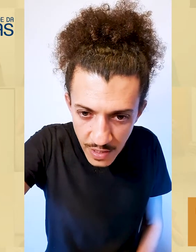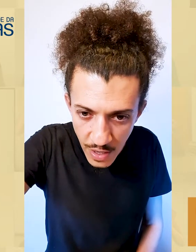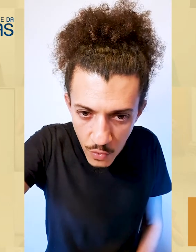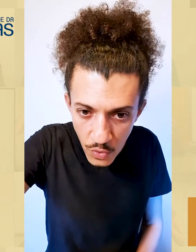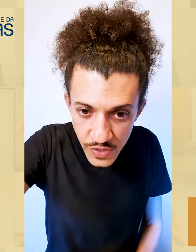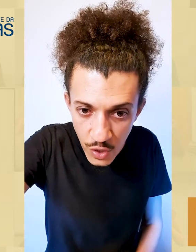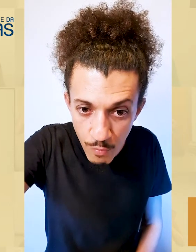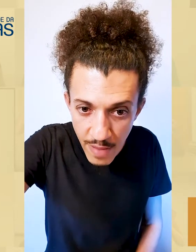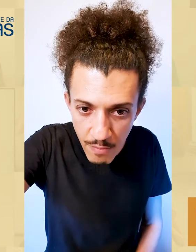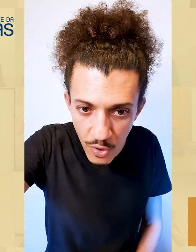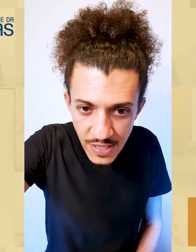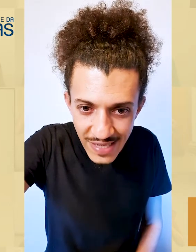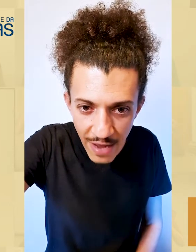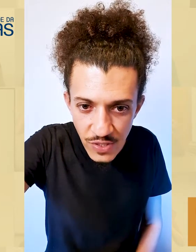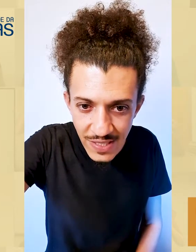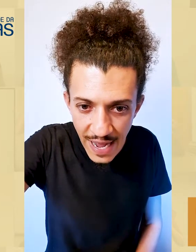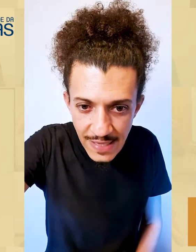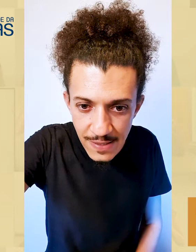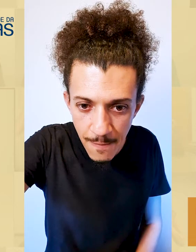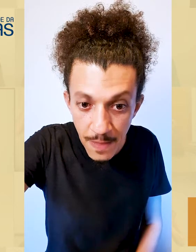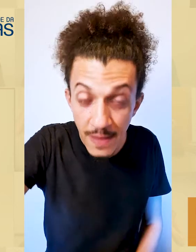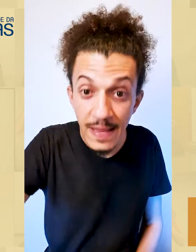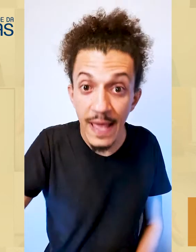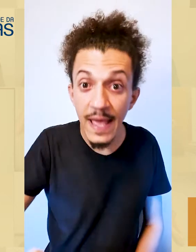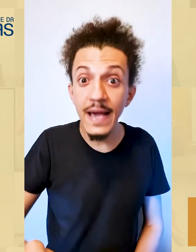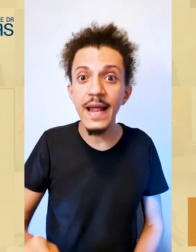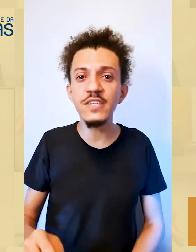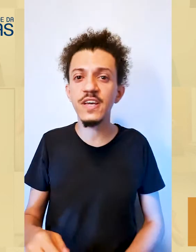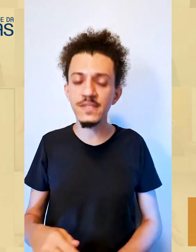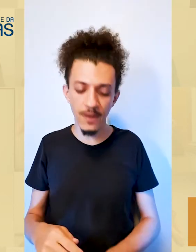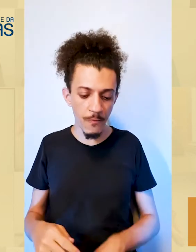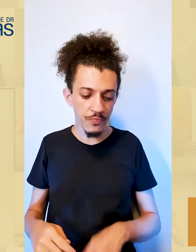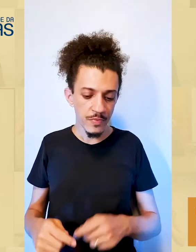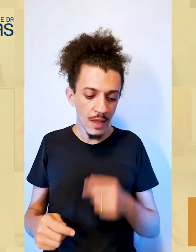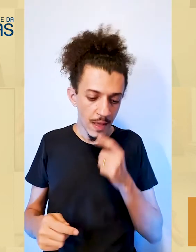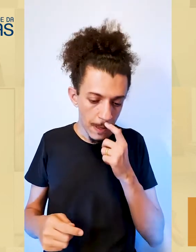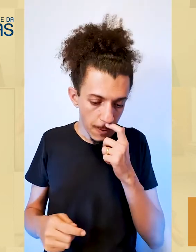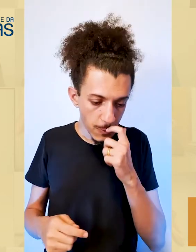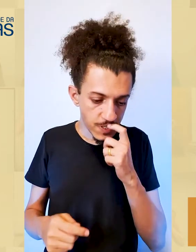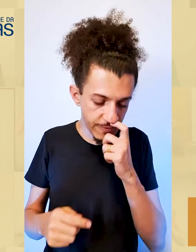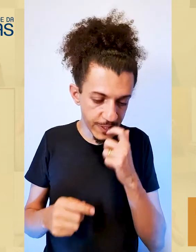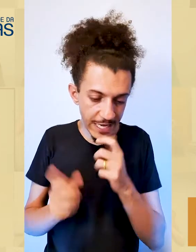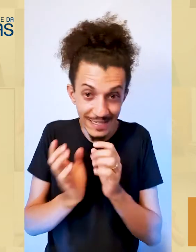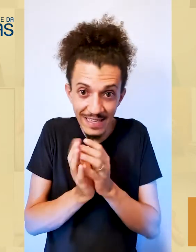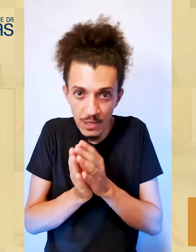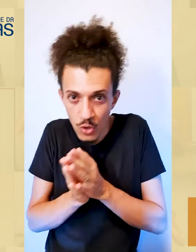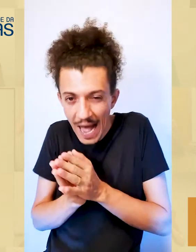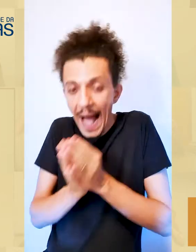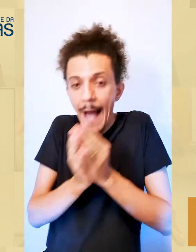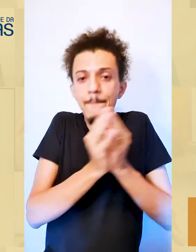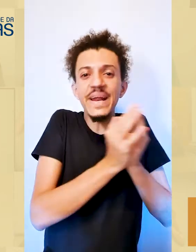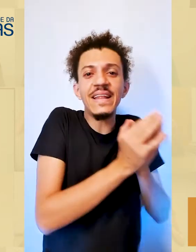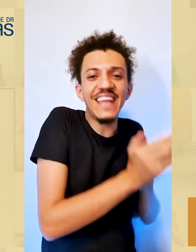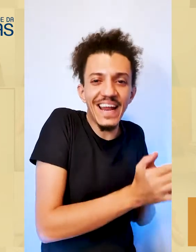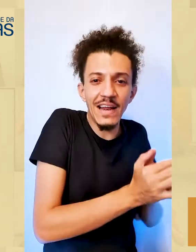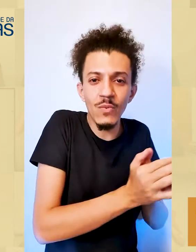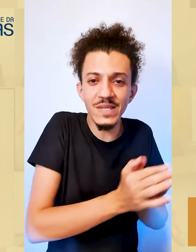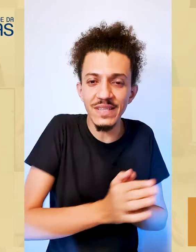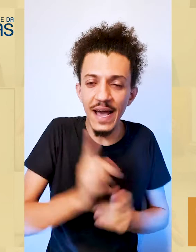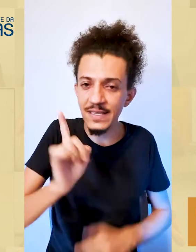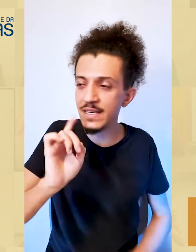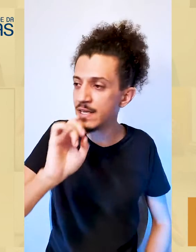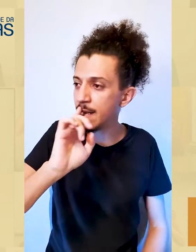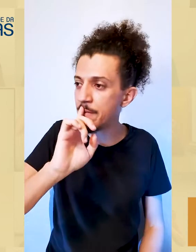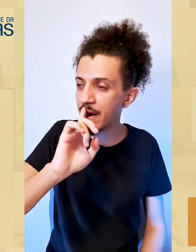por que não consigo memorizar os sinais? Aí a grande questão. Se você está tentando aprender a língua